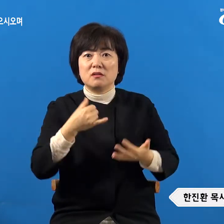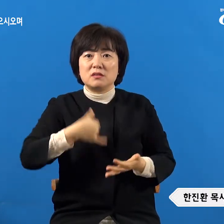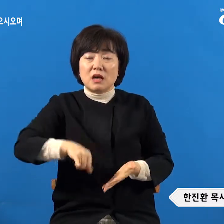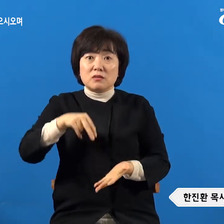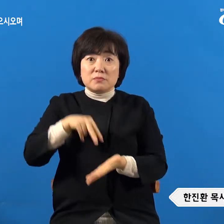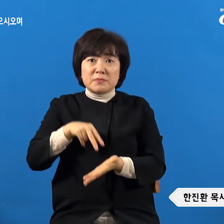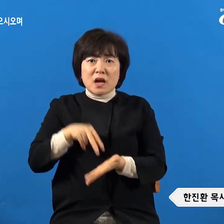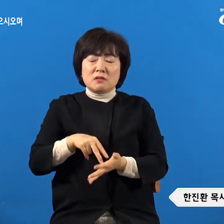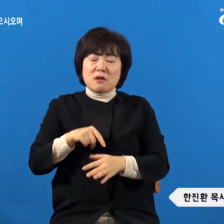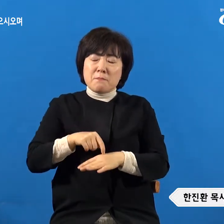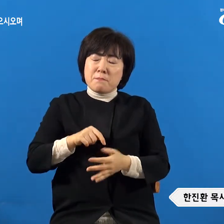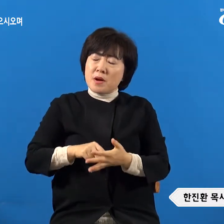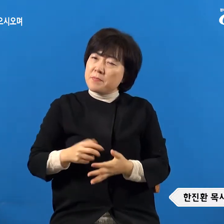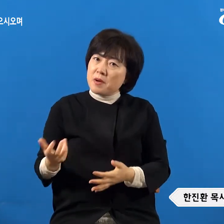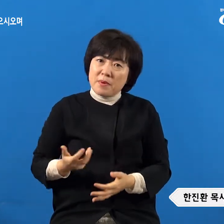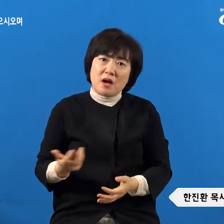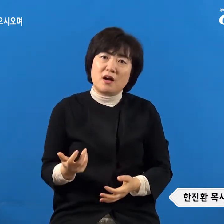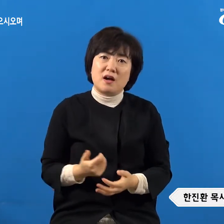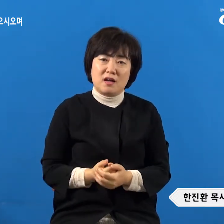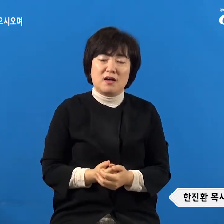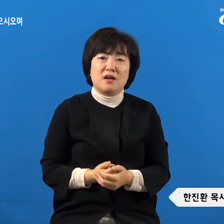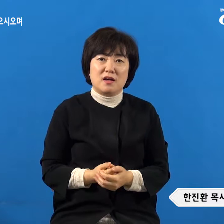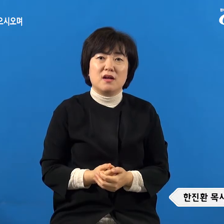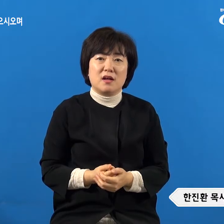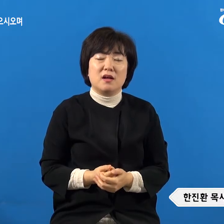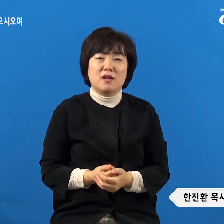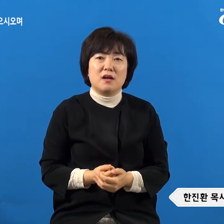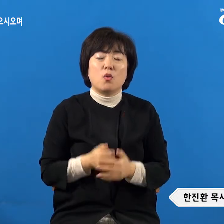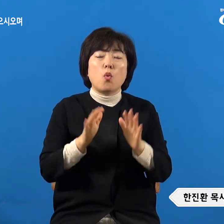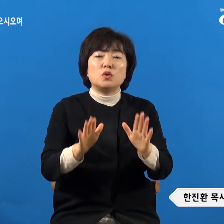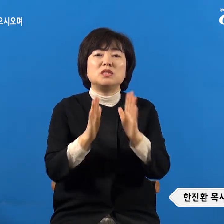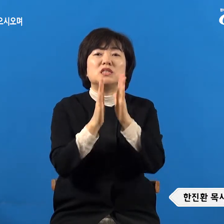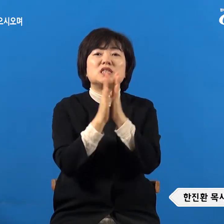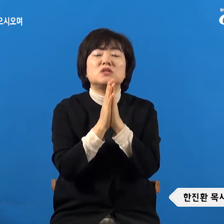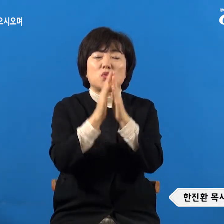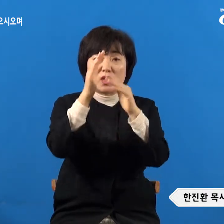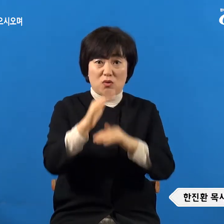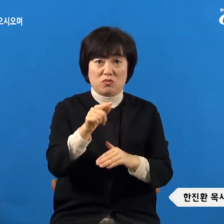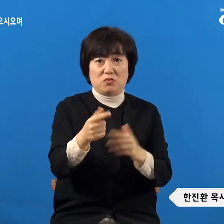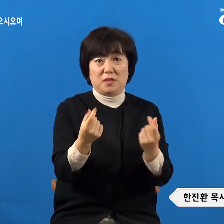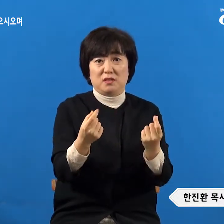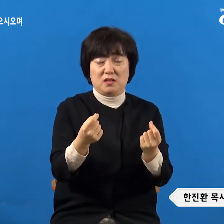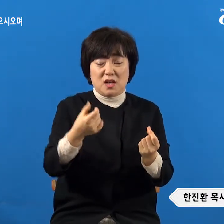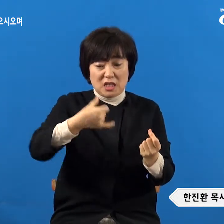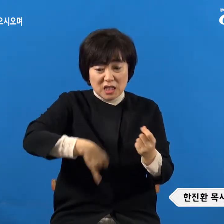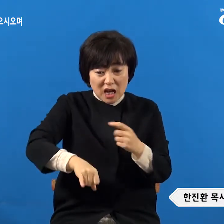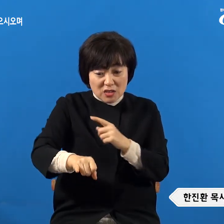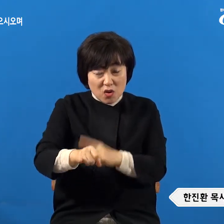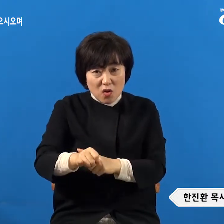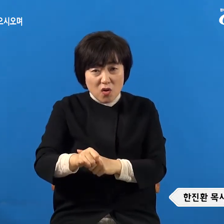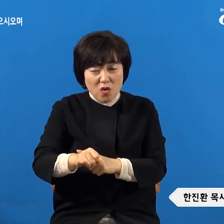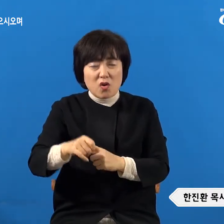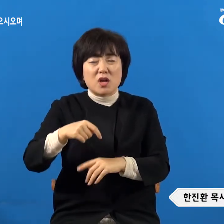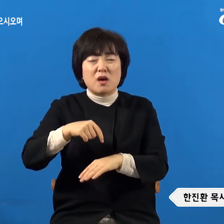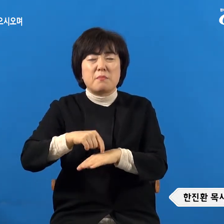아이는 아픔을 느낍니다. 지금 이 기도에도 그런 아이의 아픔이